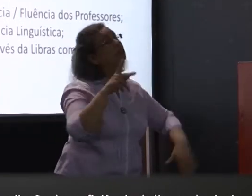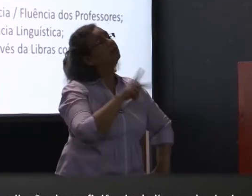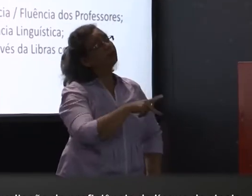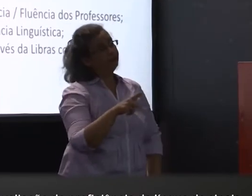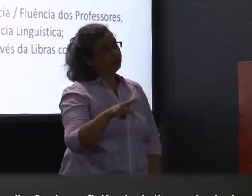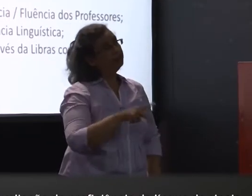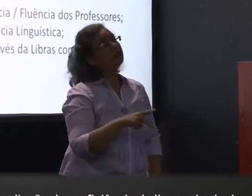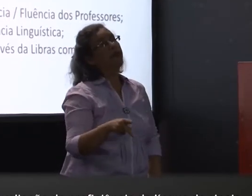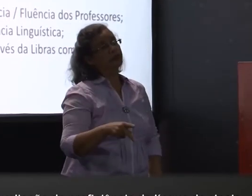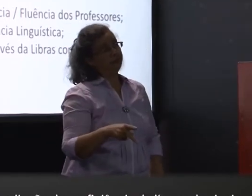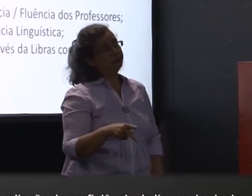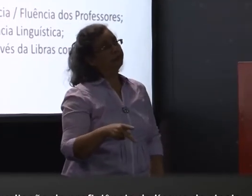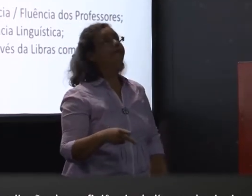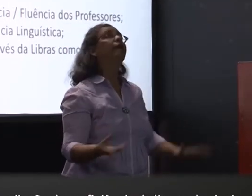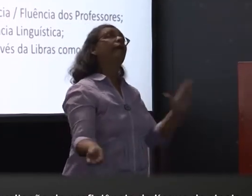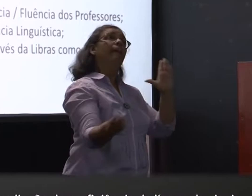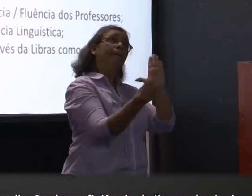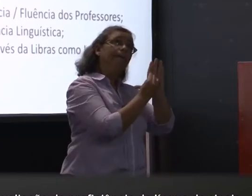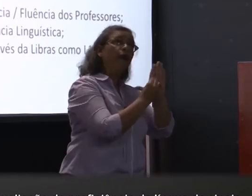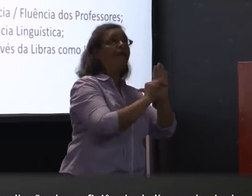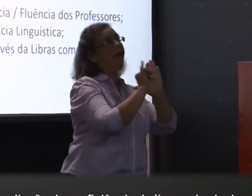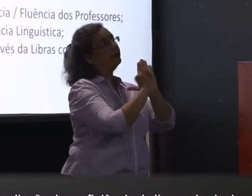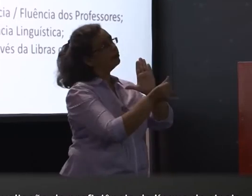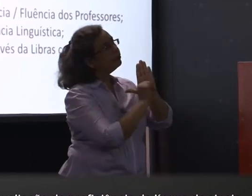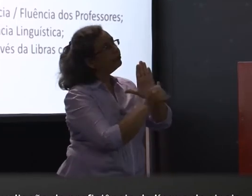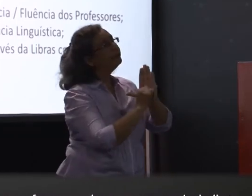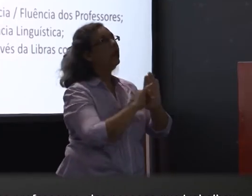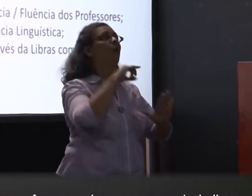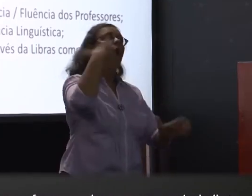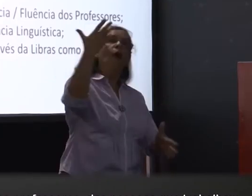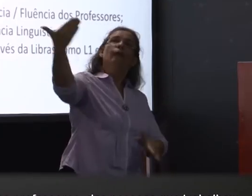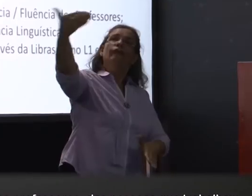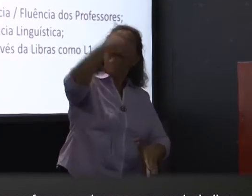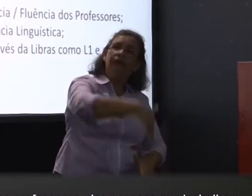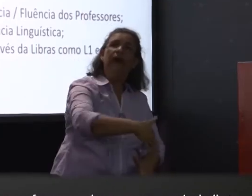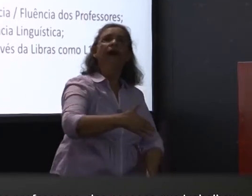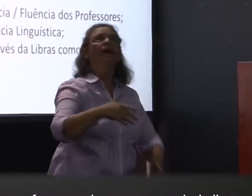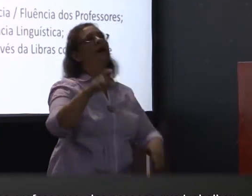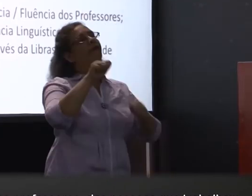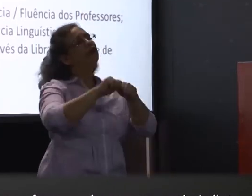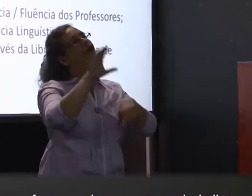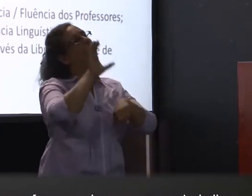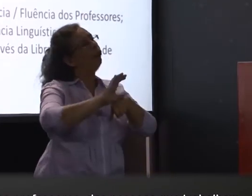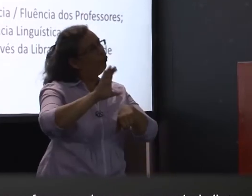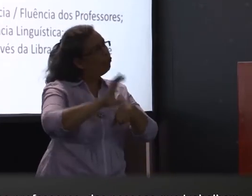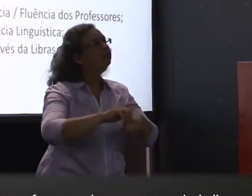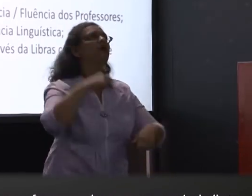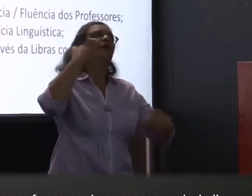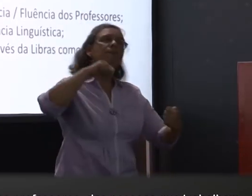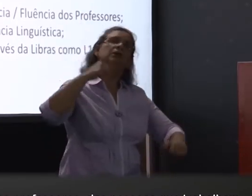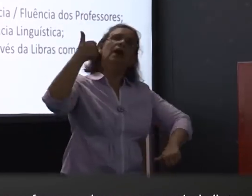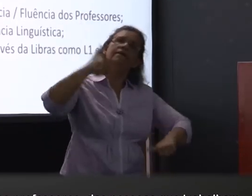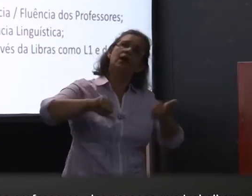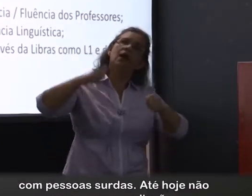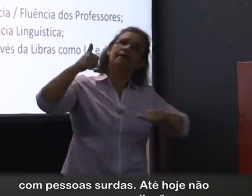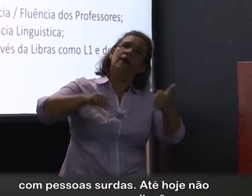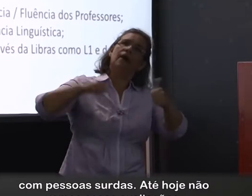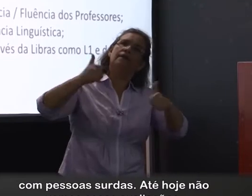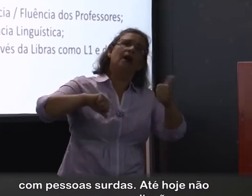A avaliação da proficiência da língua de sinais dos professores, das pessoas que trabalham com pessoas